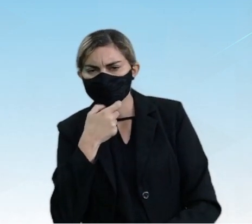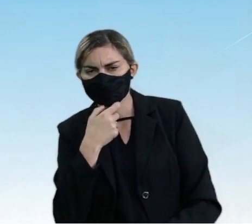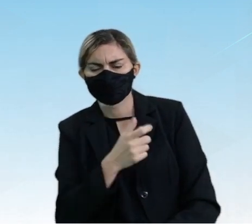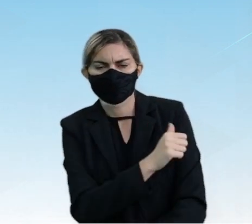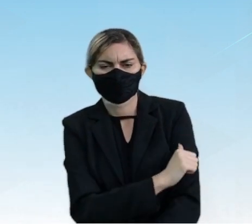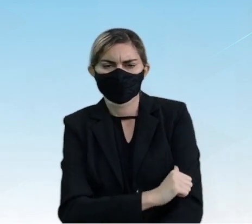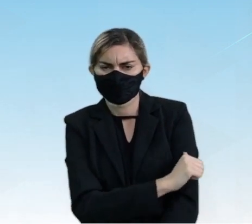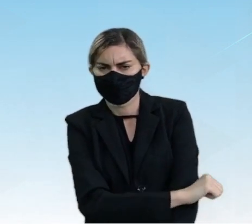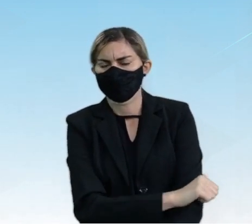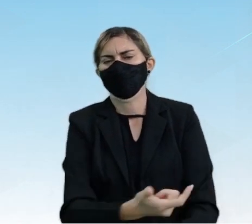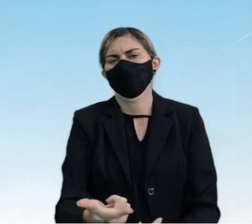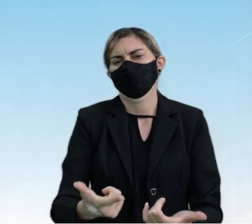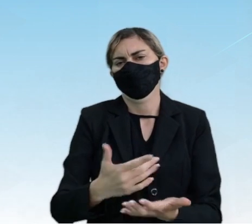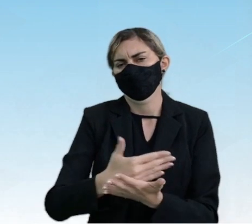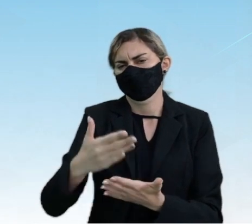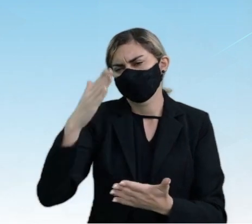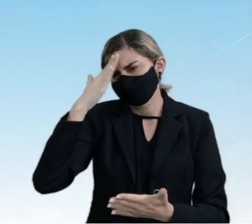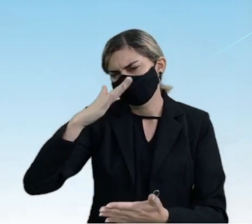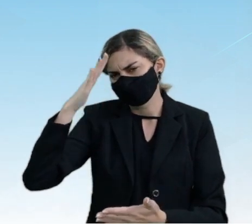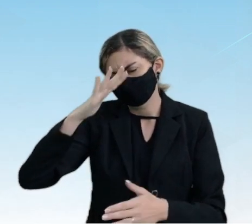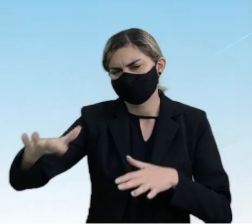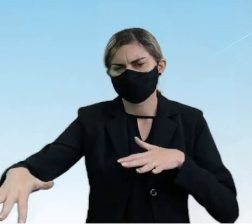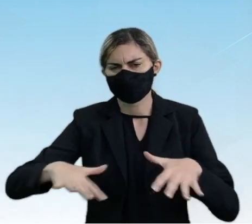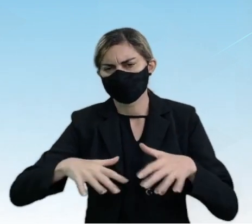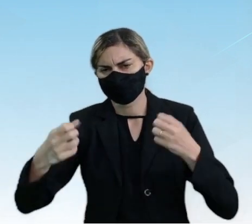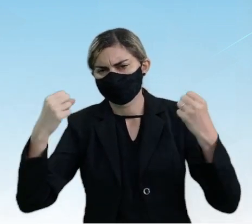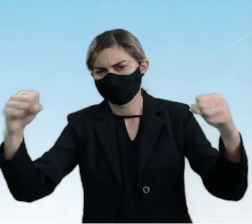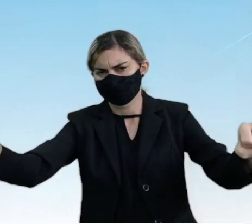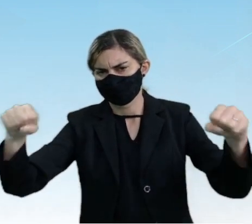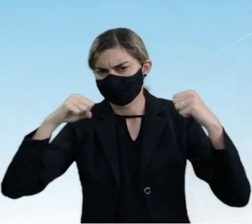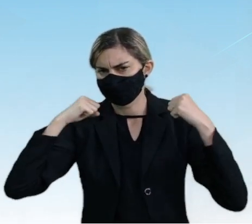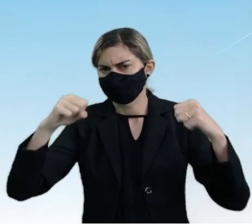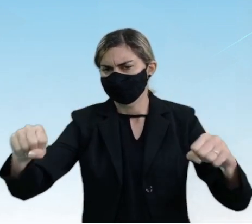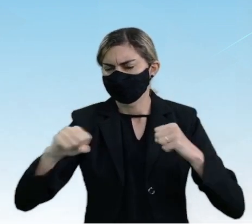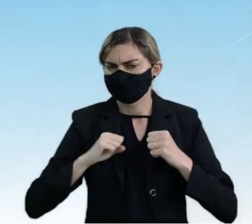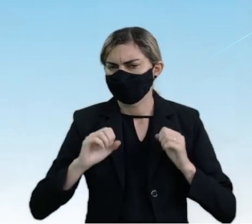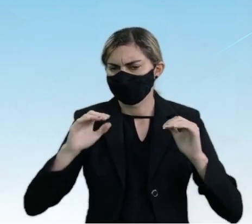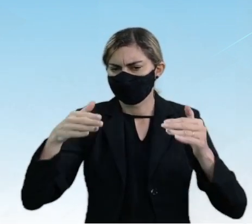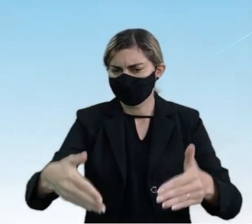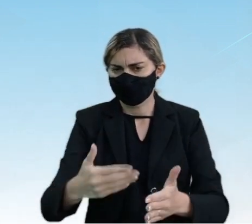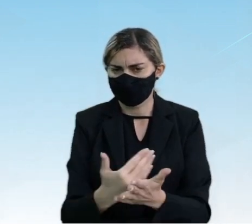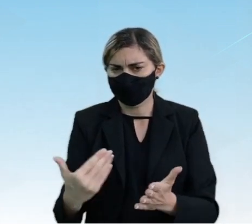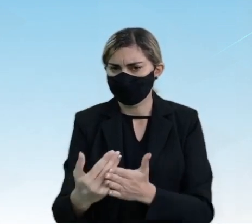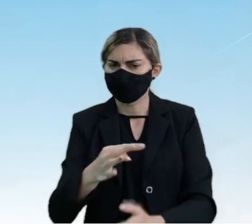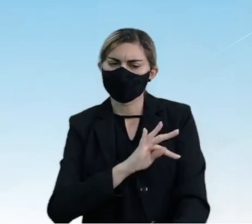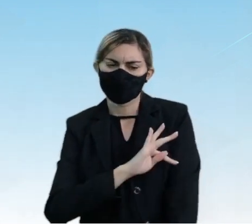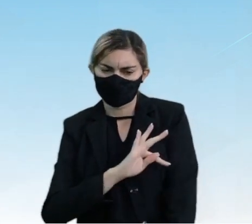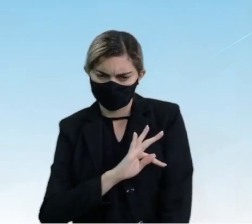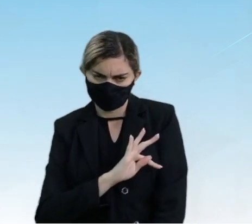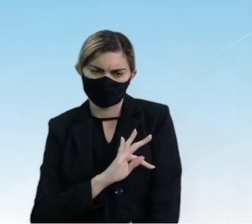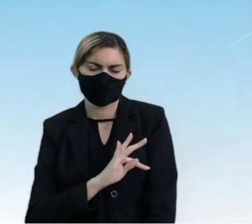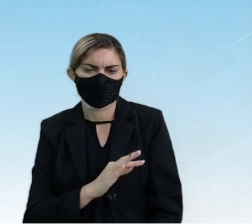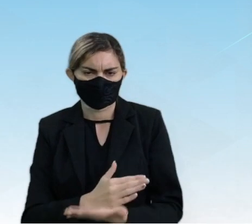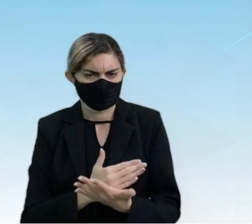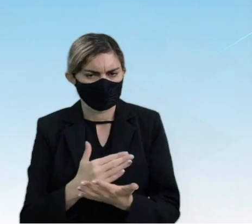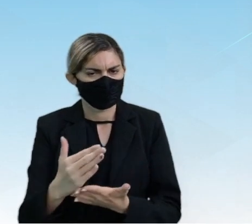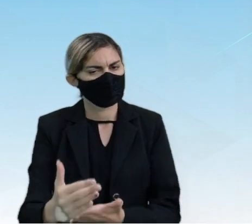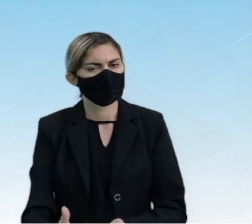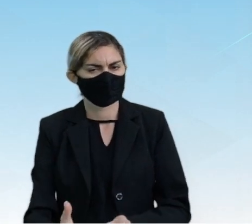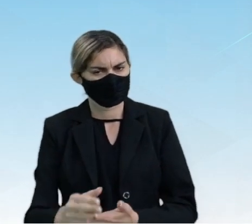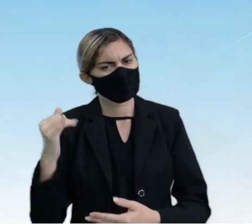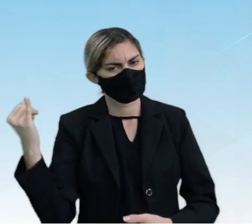começaram a tentar entender esse movimento da ginástica, né, numa perspectiva mais técnica mesmo. Foi quando ela começou ali a